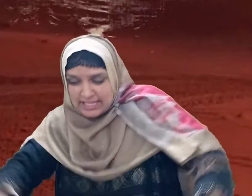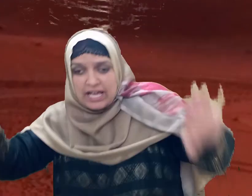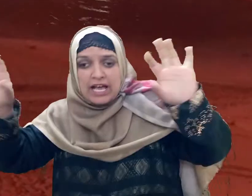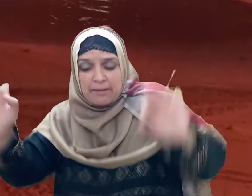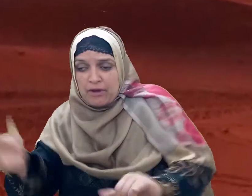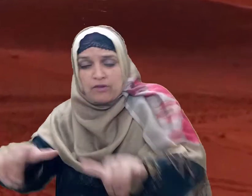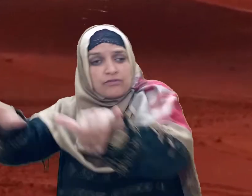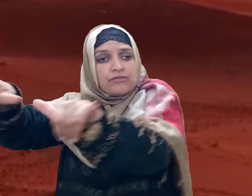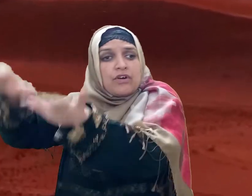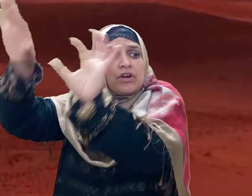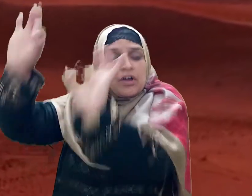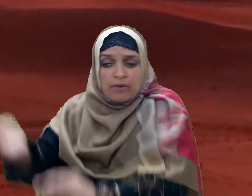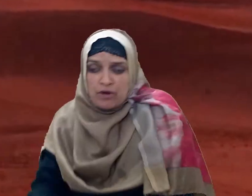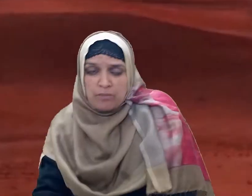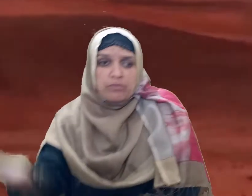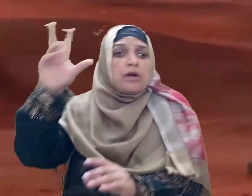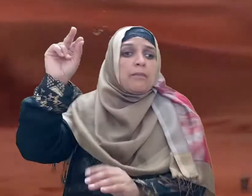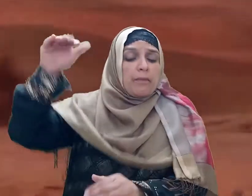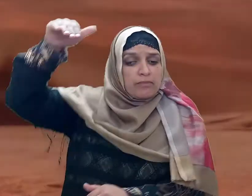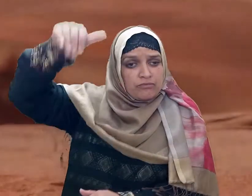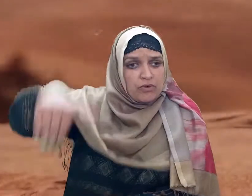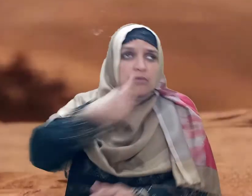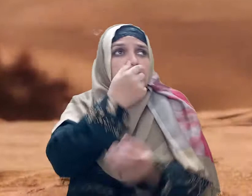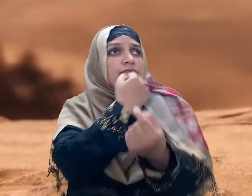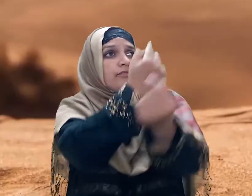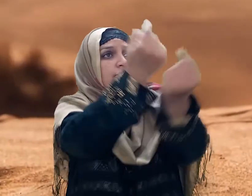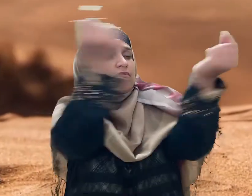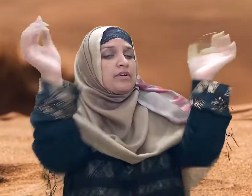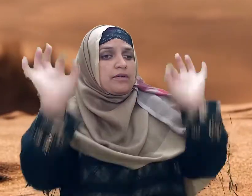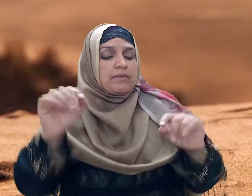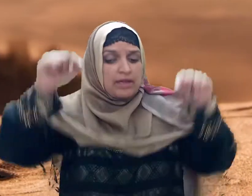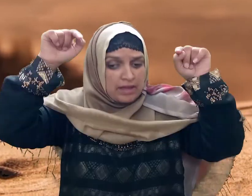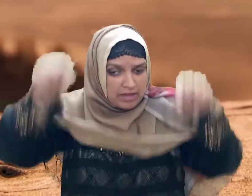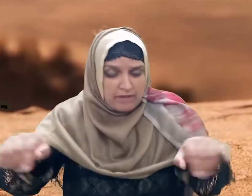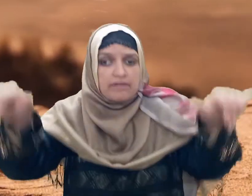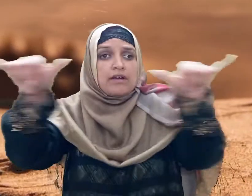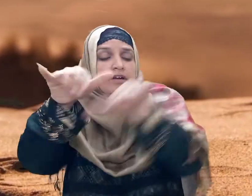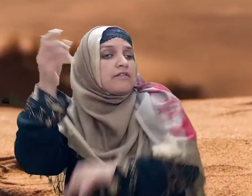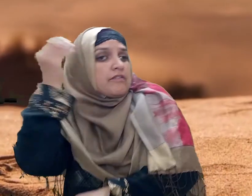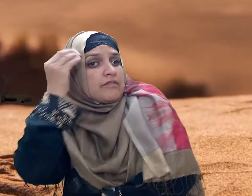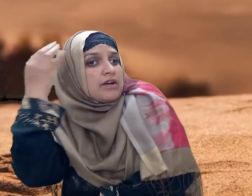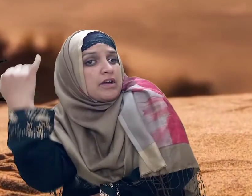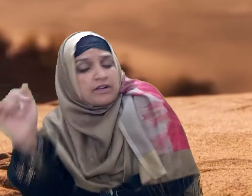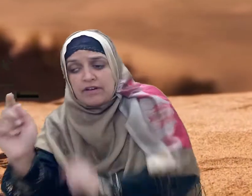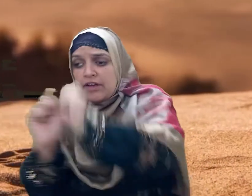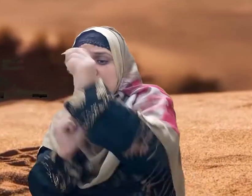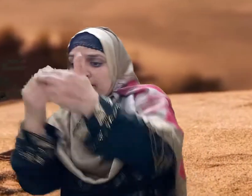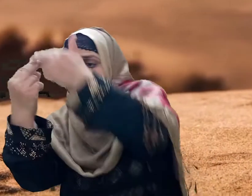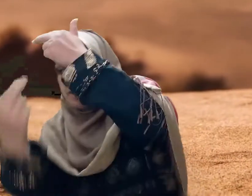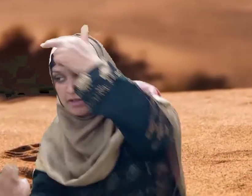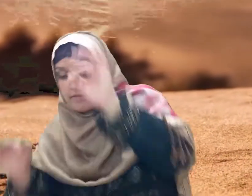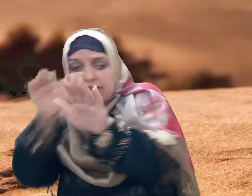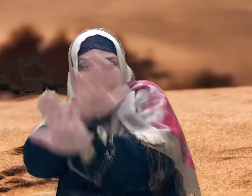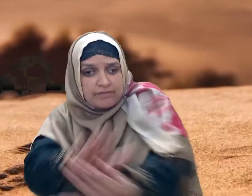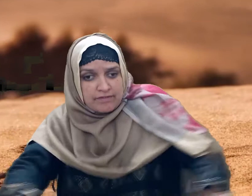مربع کلومیٹر 33,20,000 مربع میل تک پھیلا ہوا ہے۔ اس کی وسعت کا اندازہ اس بات سے لگایا جا سکتا ہے کہ